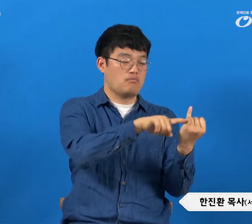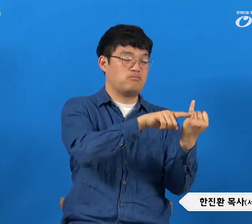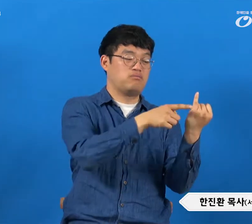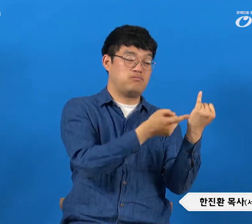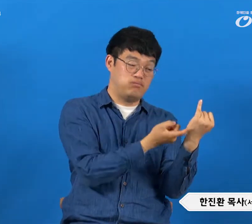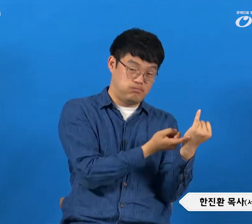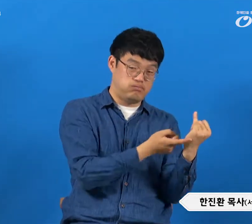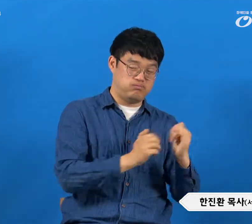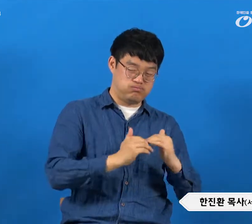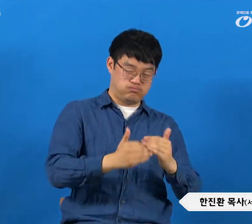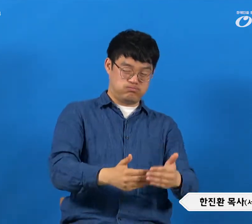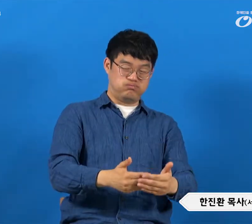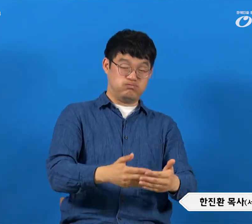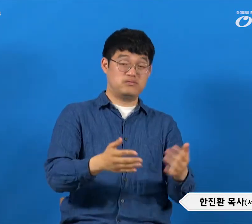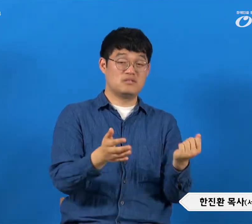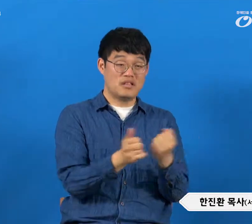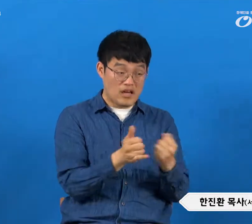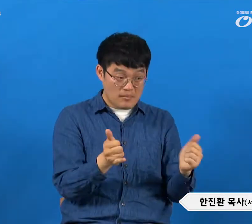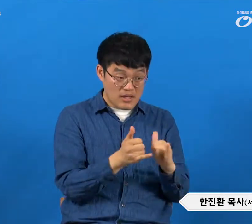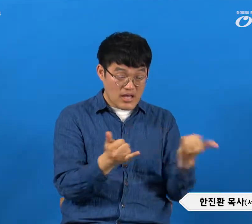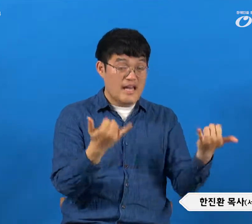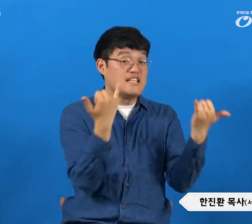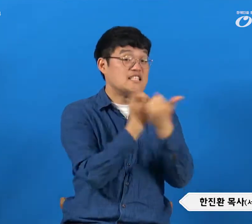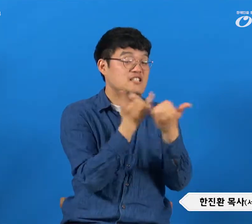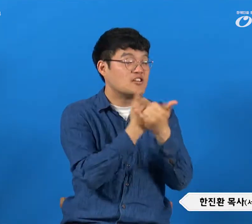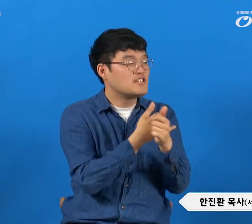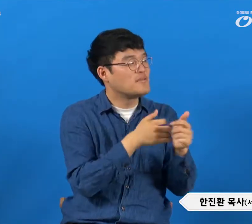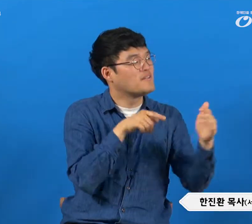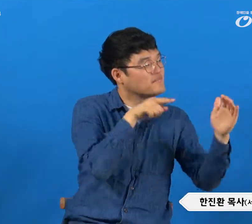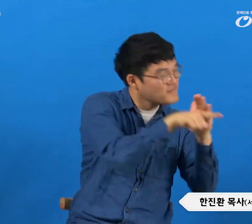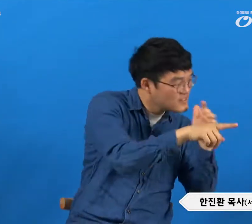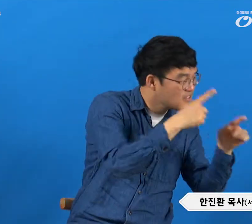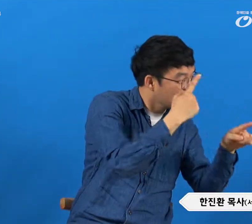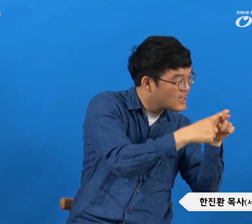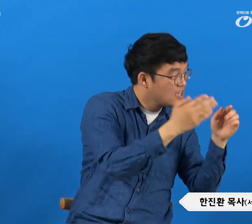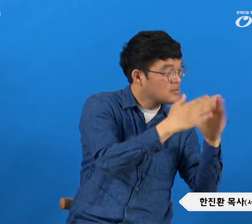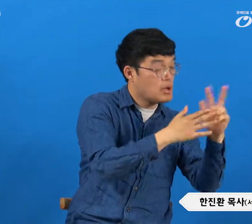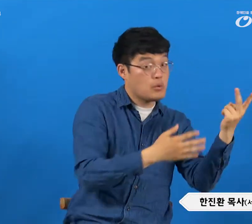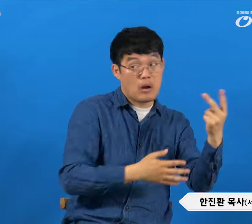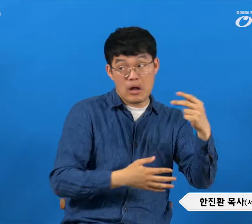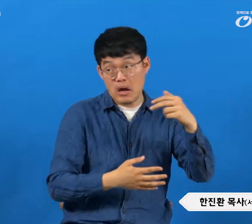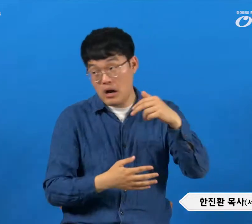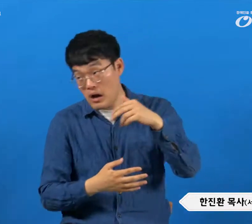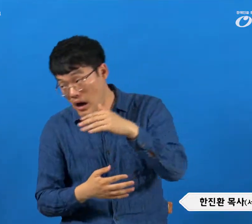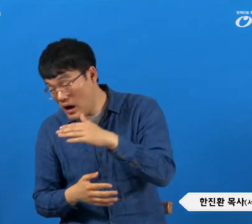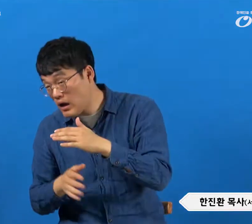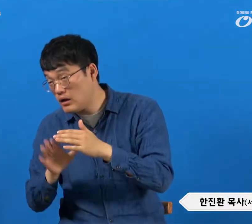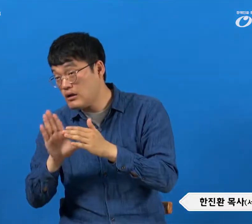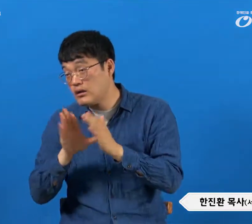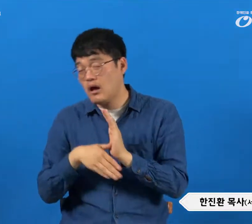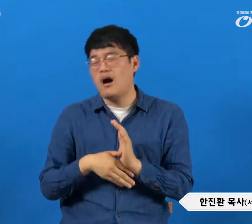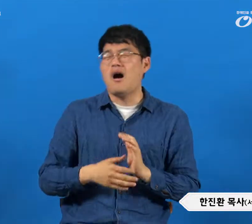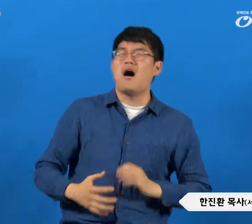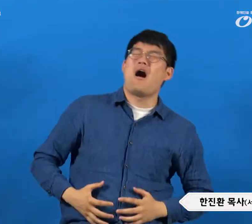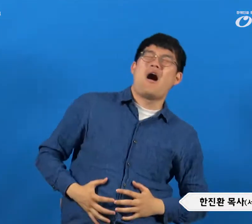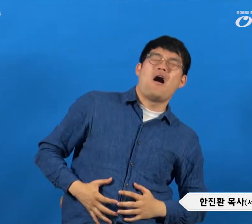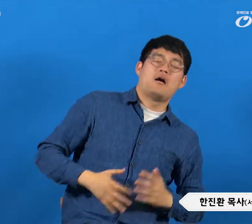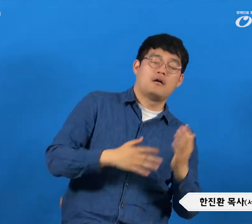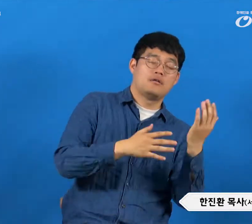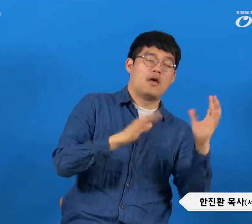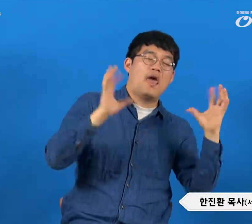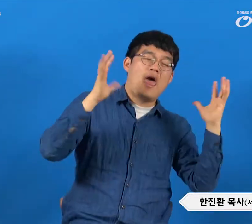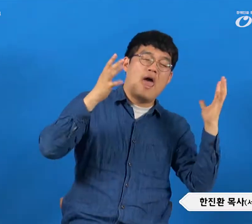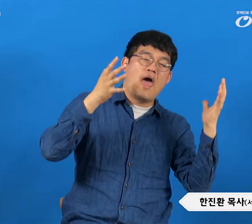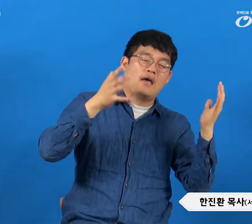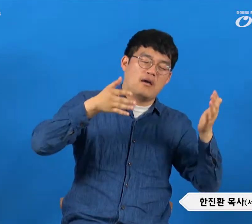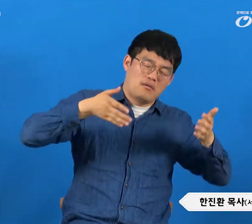친척집을 방문했다가 돌아가는 길에서 그만 해산을 한 것입니다. 죽을 힘을 다해서 아기는